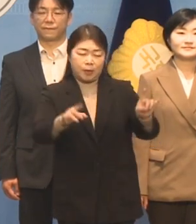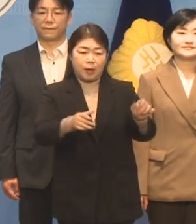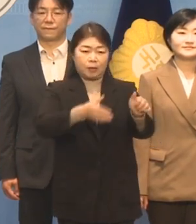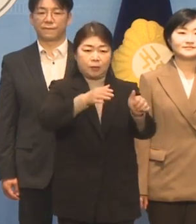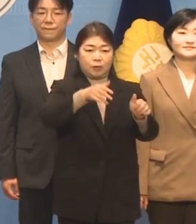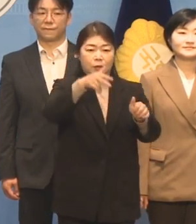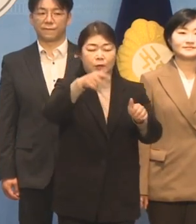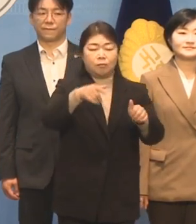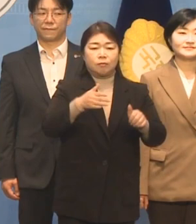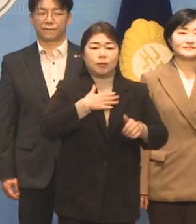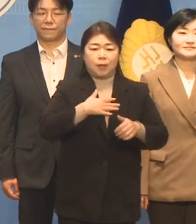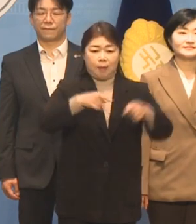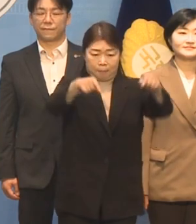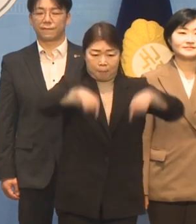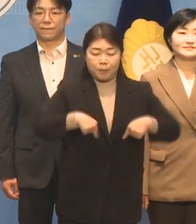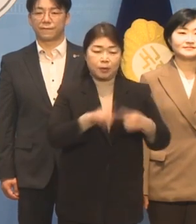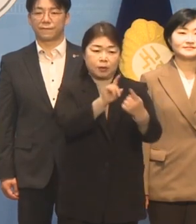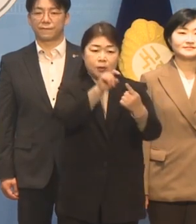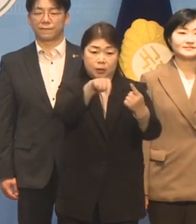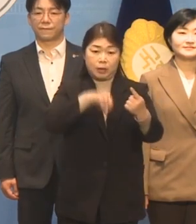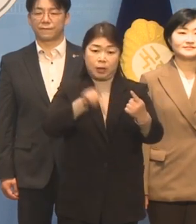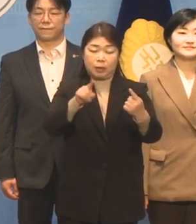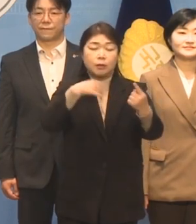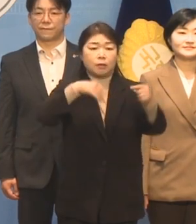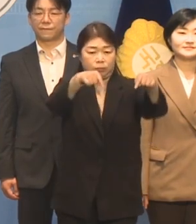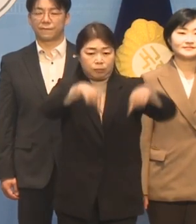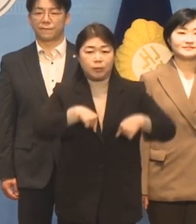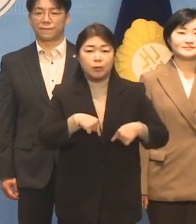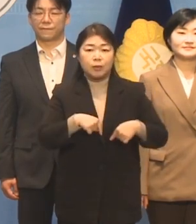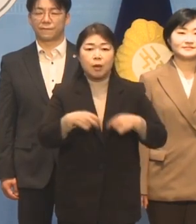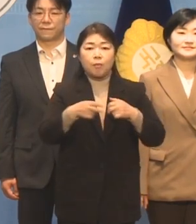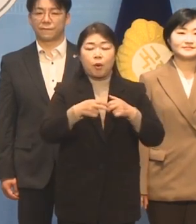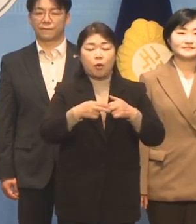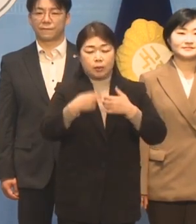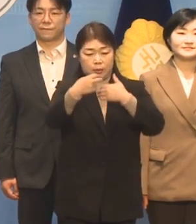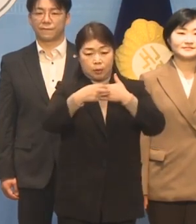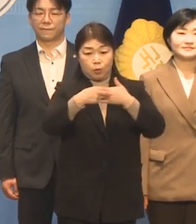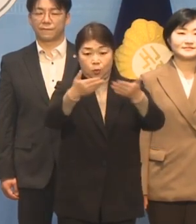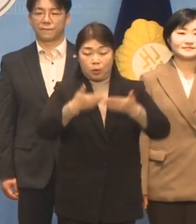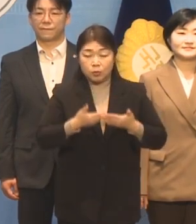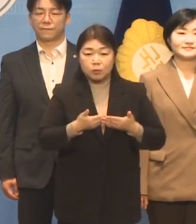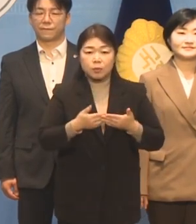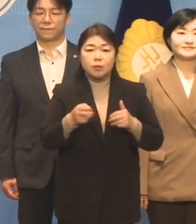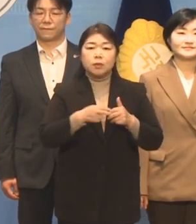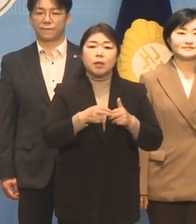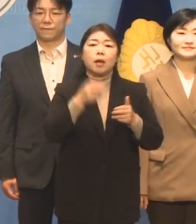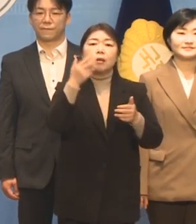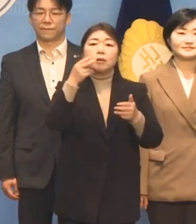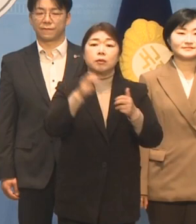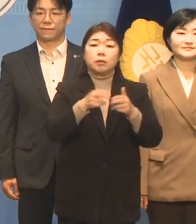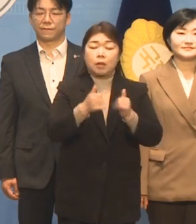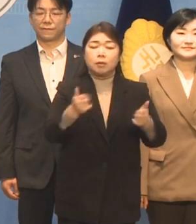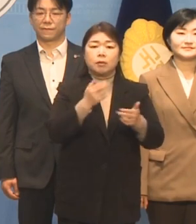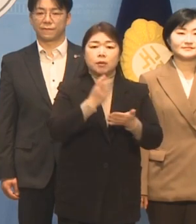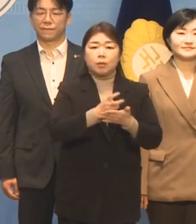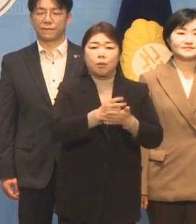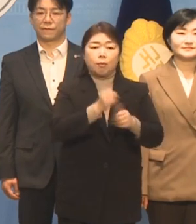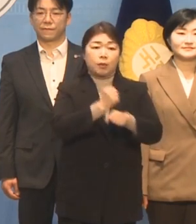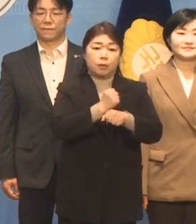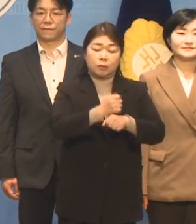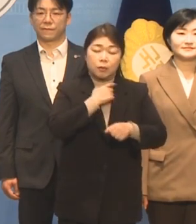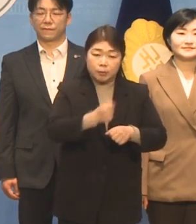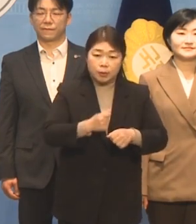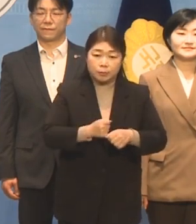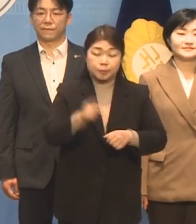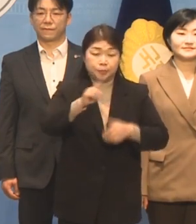주치의 제도를 도입하겠습니다. 어린이 주치의는 어린이의 신체, 정신, 건강을 정기적으로